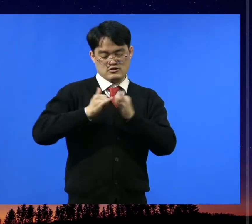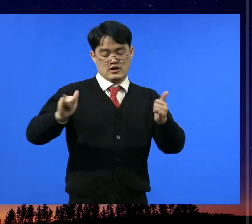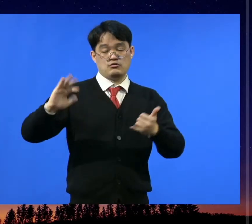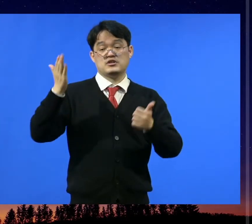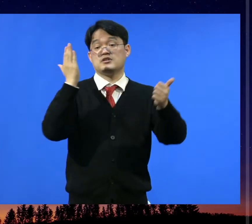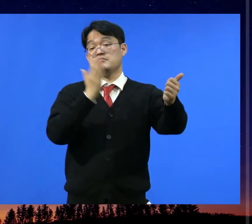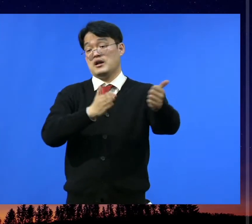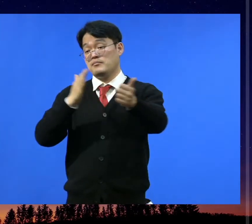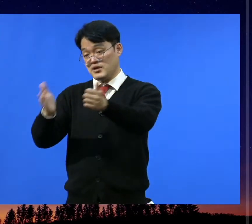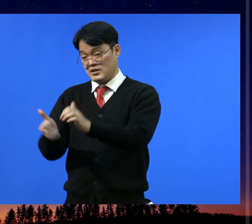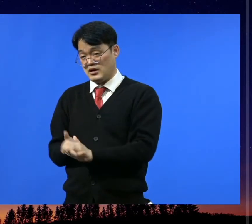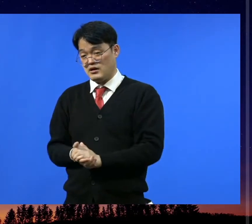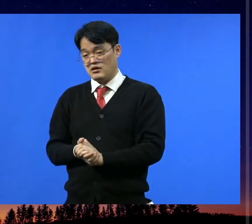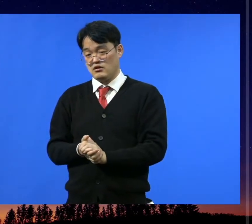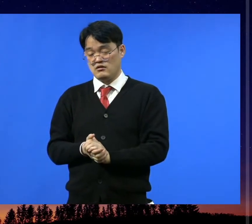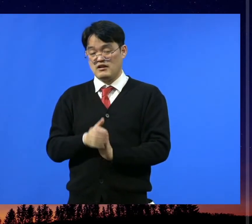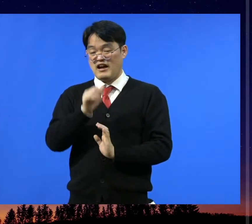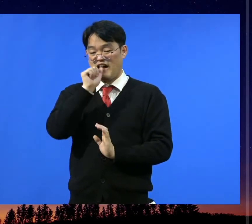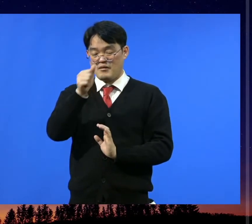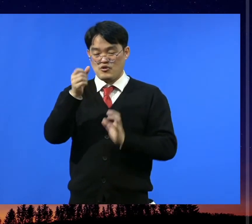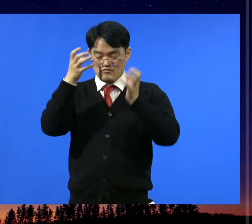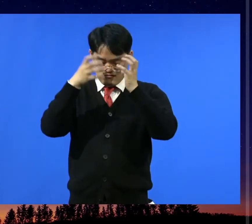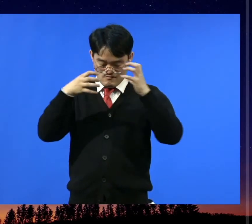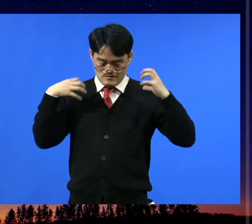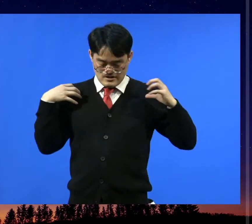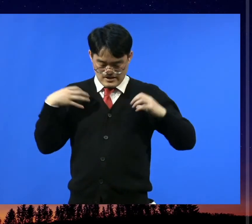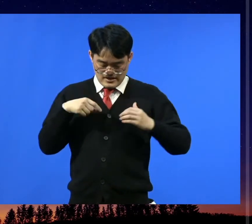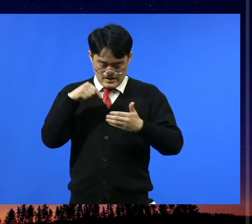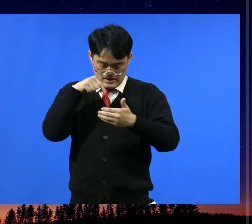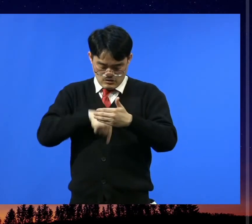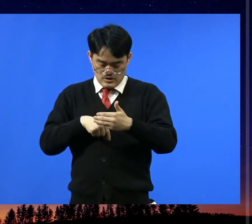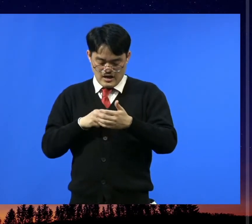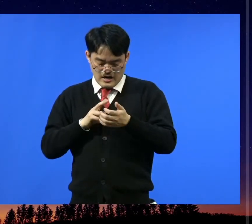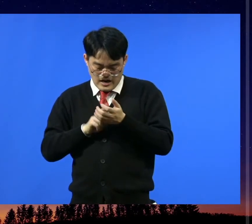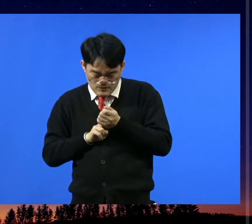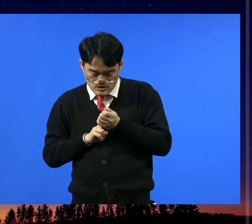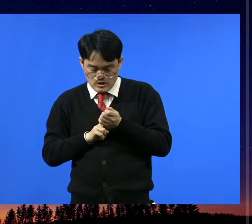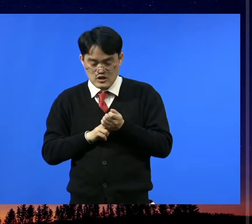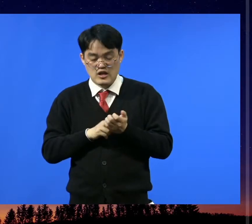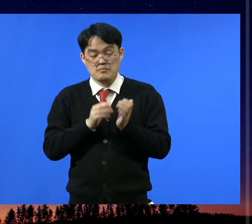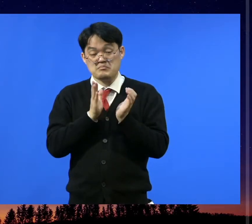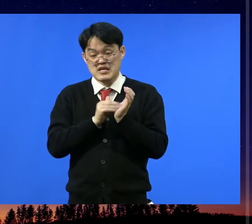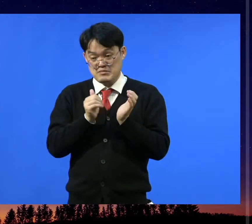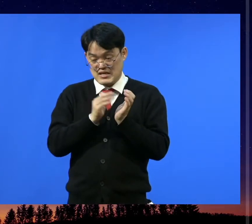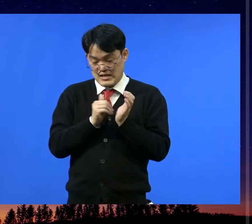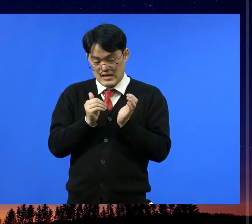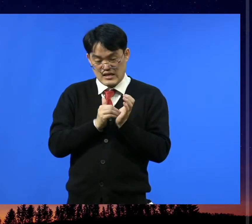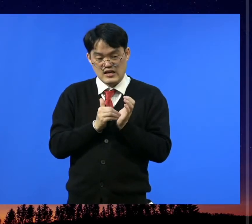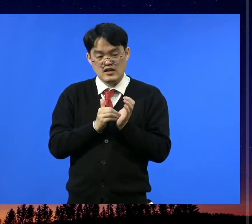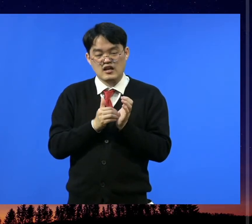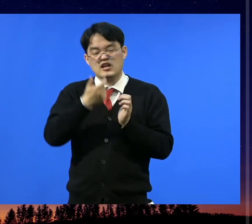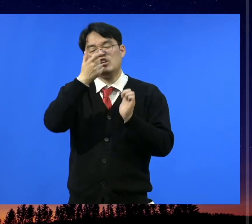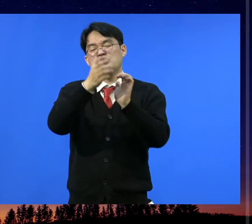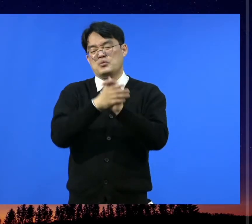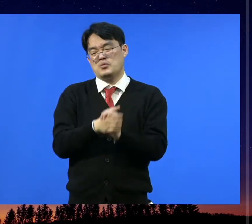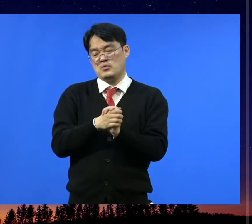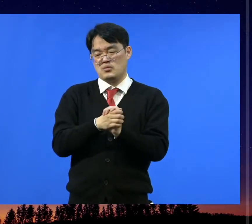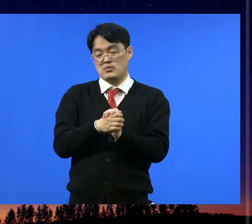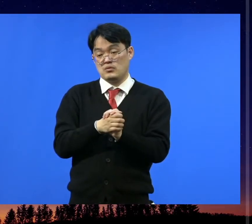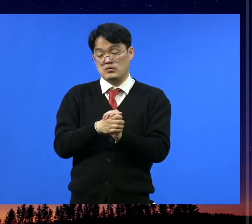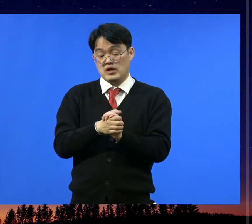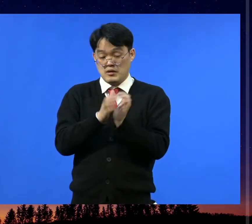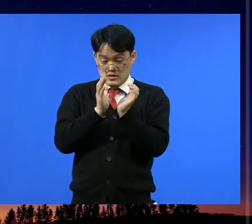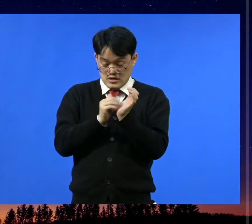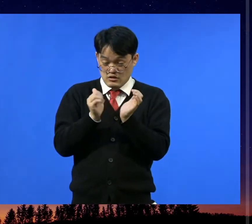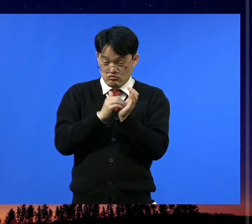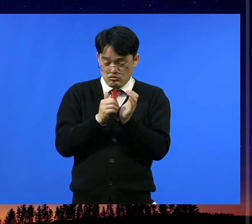감춰져 있는 비밀 병기예요. 감춰져 있어요. 근데 그 안에서 놀라운 파워가 나온다. 놀라운 파워가 나온다. 우리의